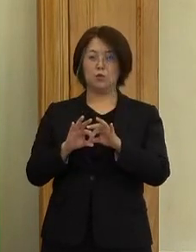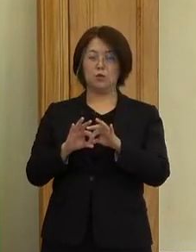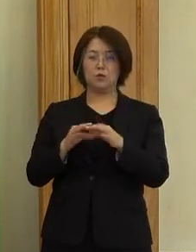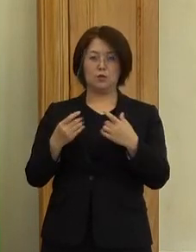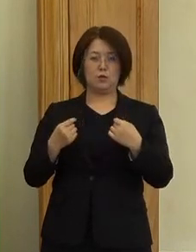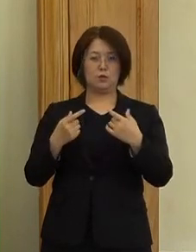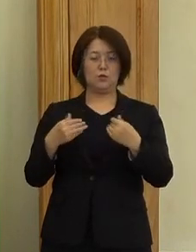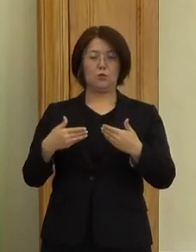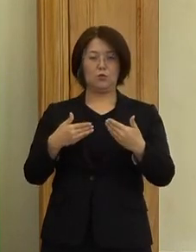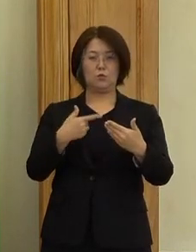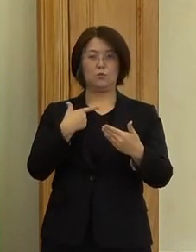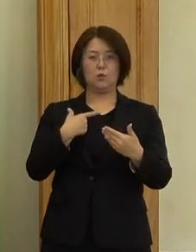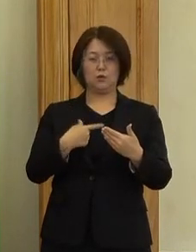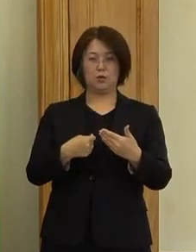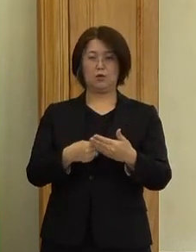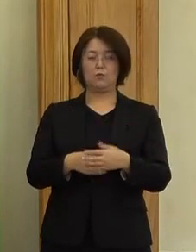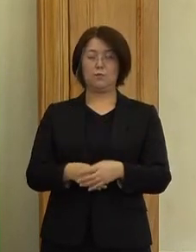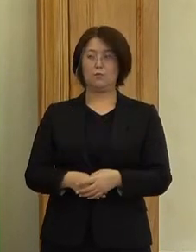進めていきたいと思っています。